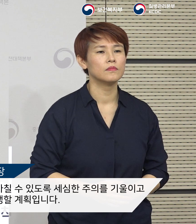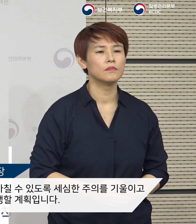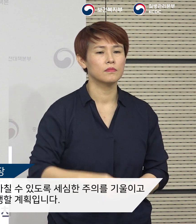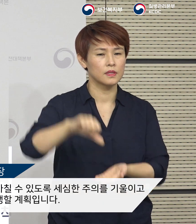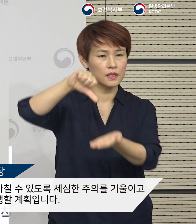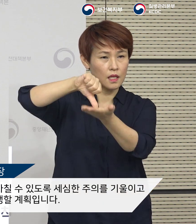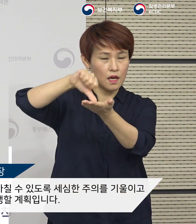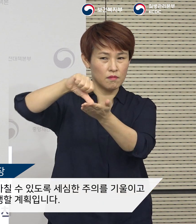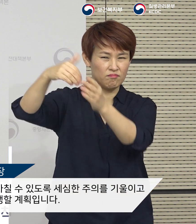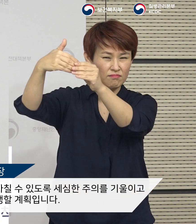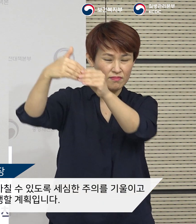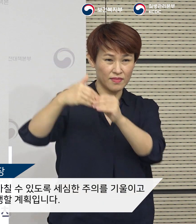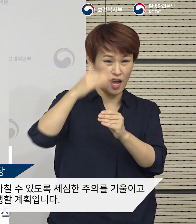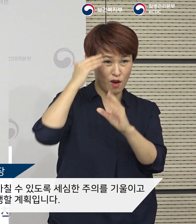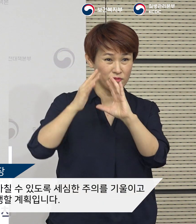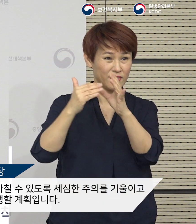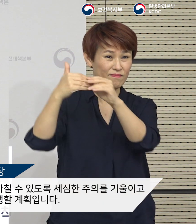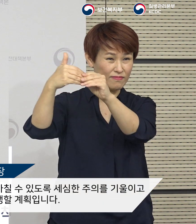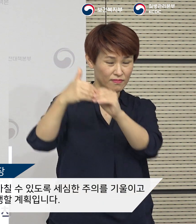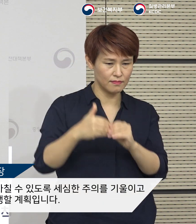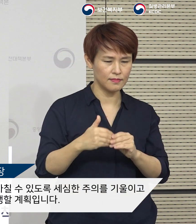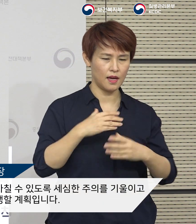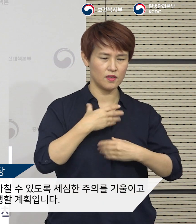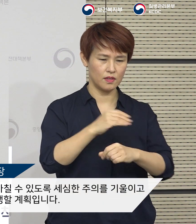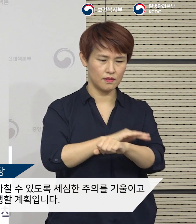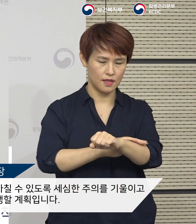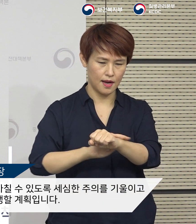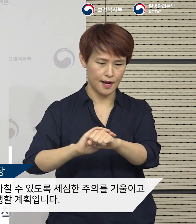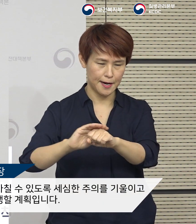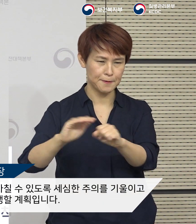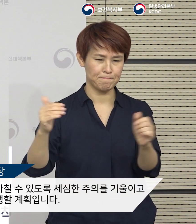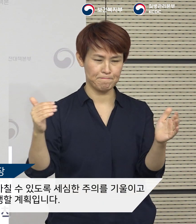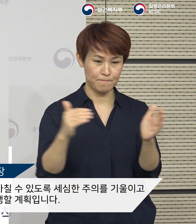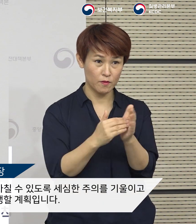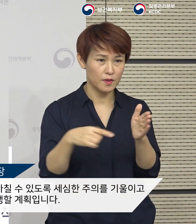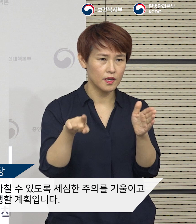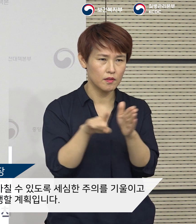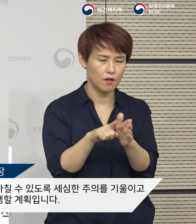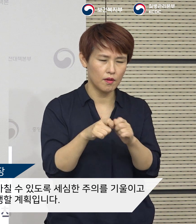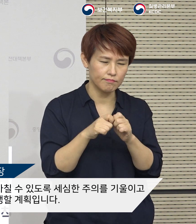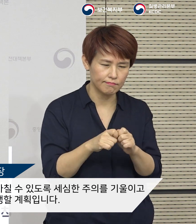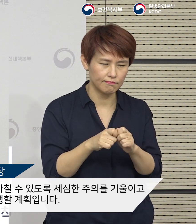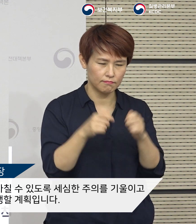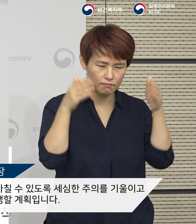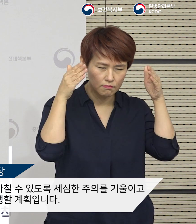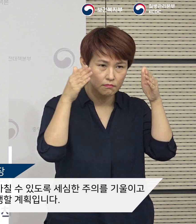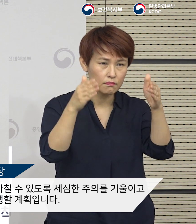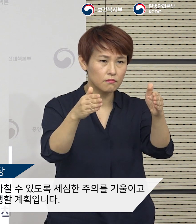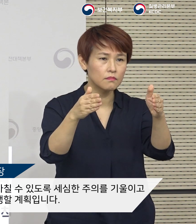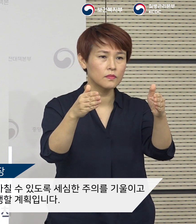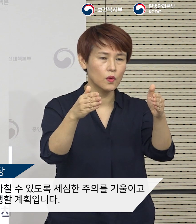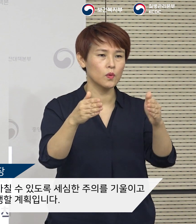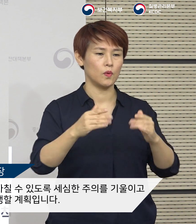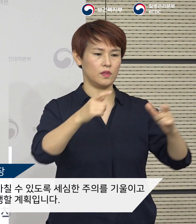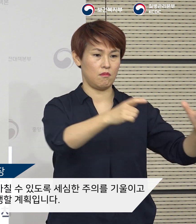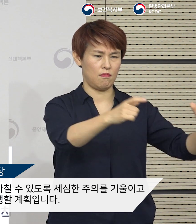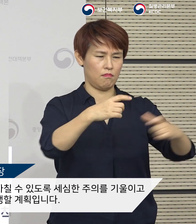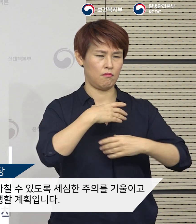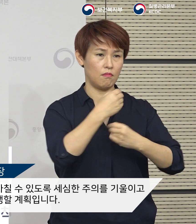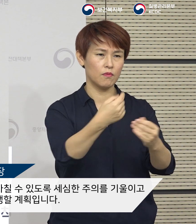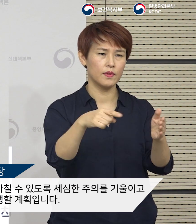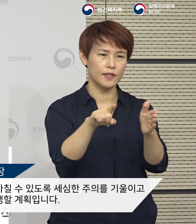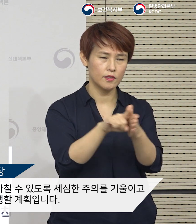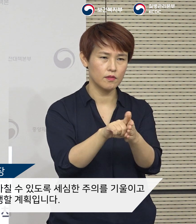이랑 교민과 가족분들이 안전하게 입국 절차를 마칠 수 있도록 세심한 주의를 기울이고 지역사회의 안전을